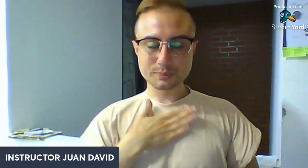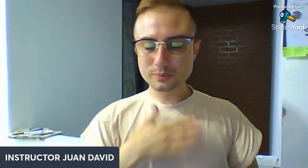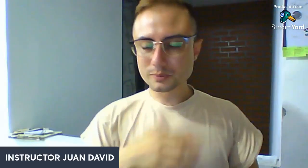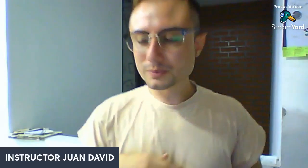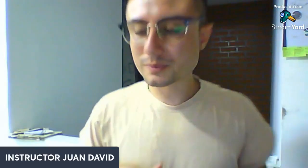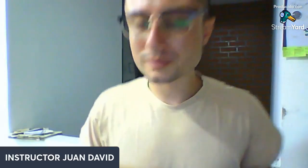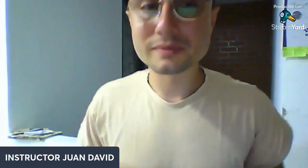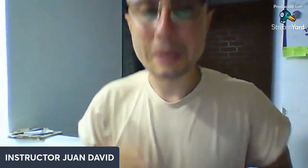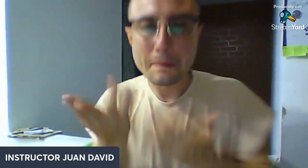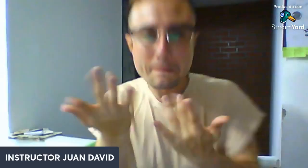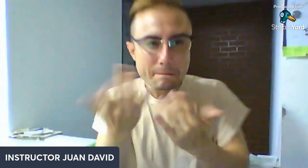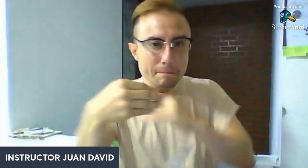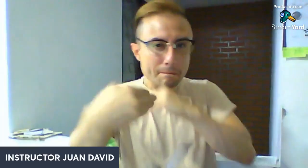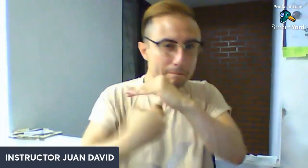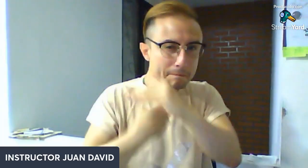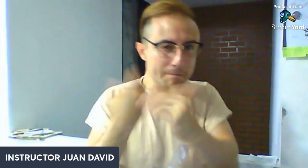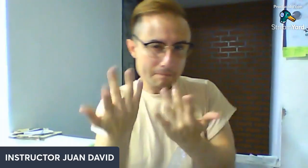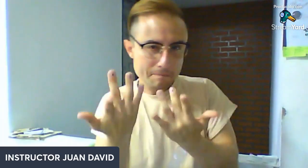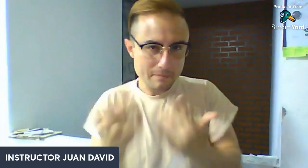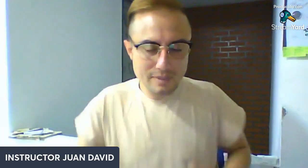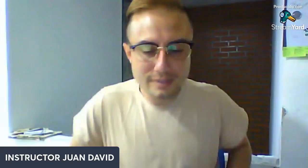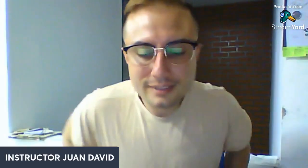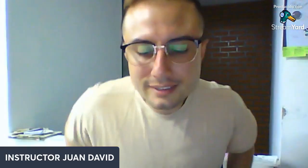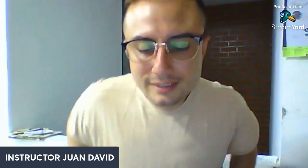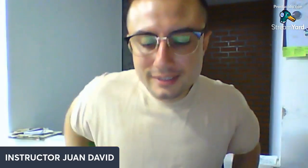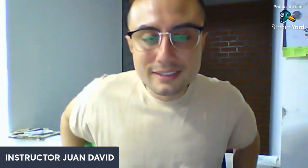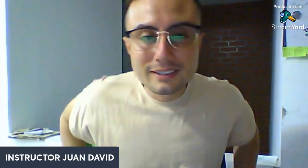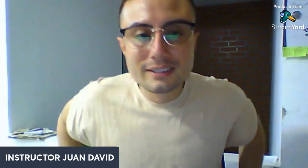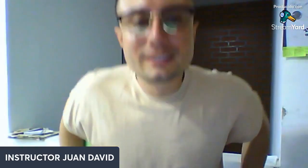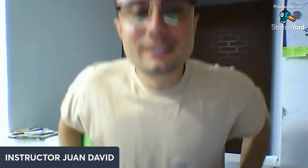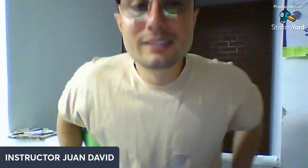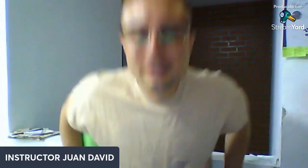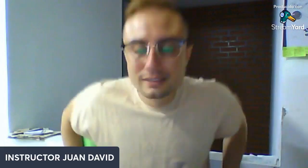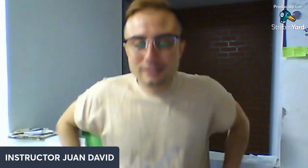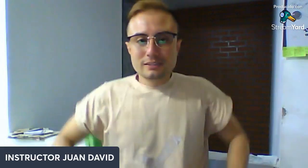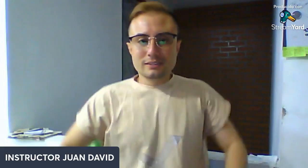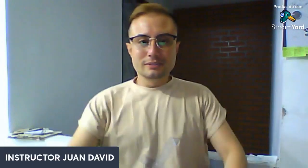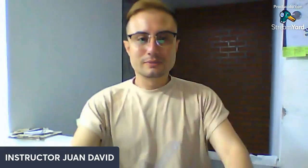Bueno, voy a hacer otro yo. Mientras ustedes ingresan al link.